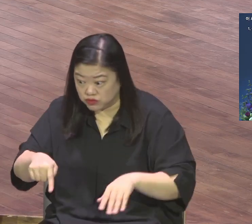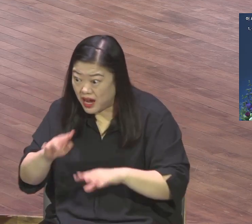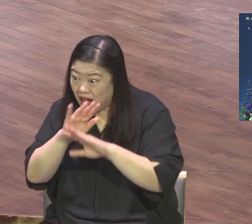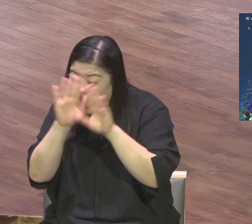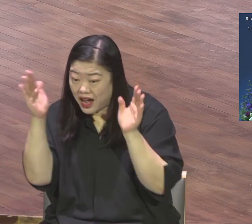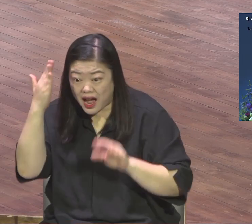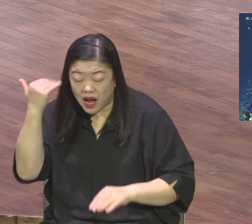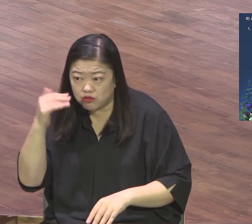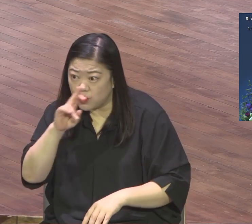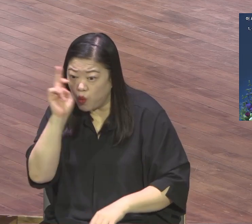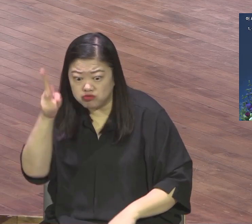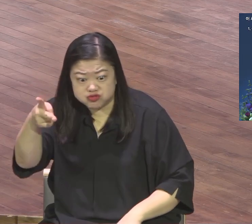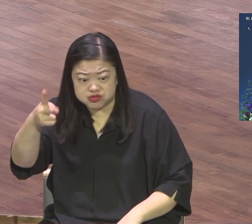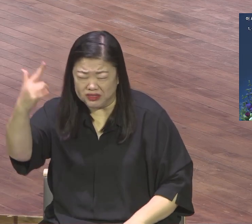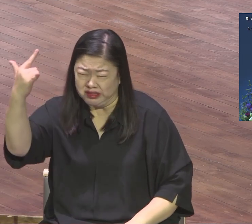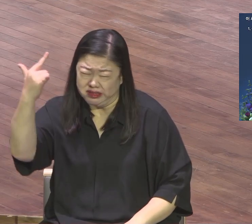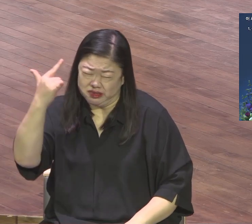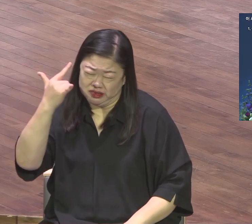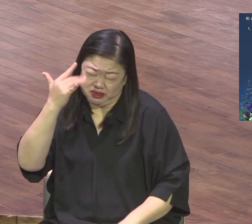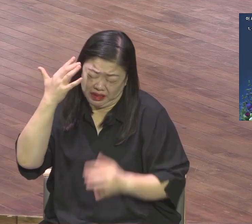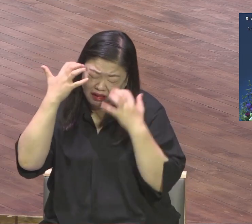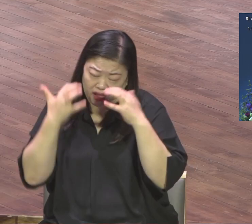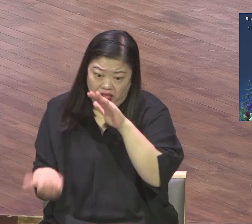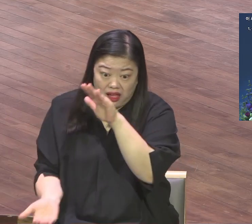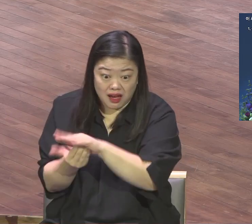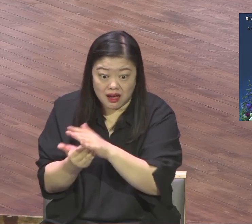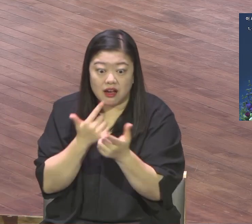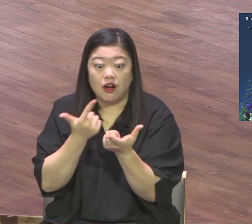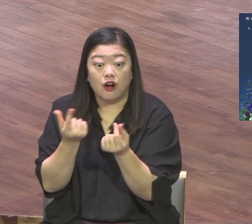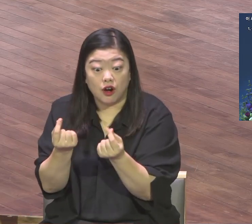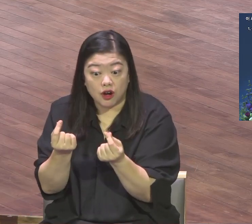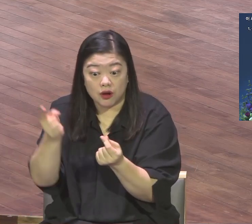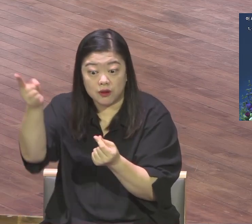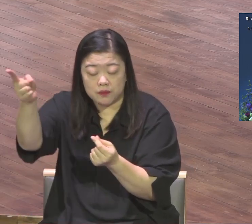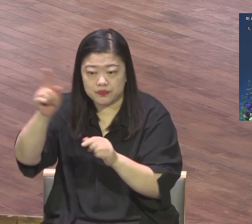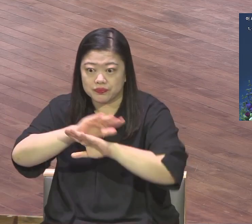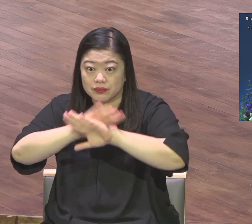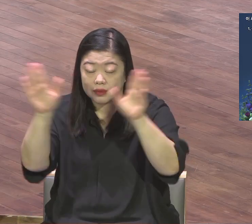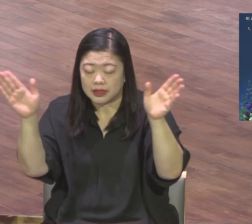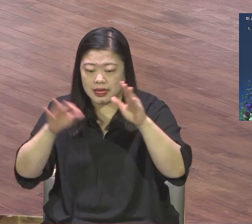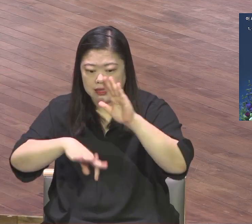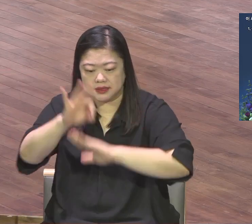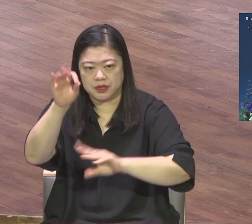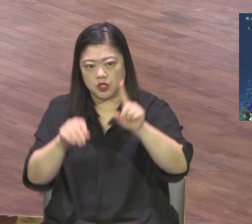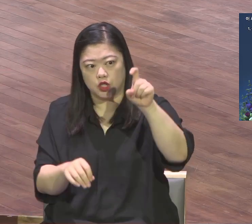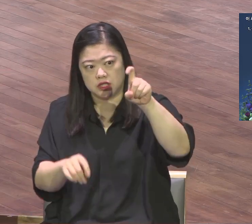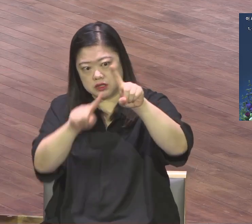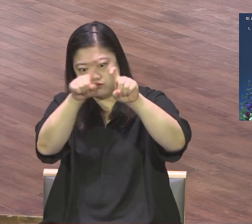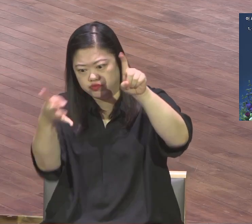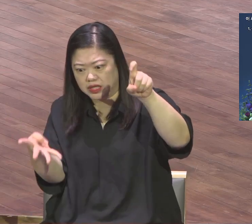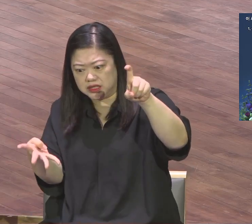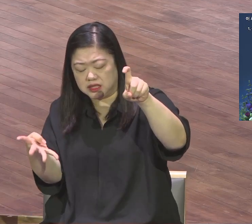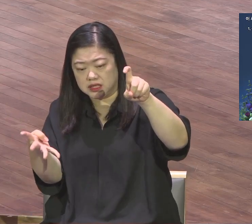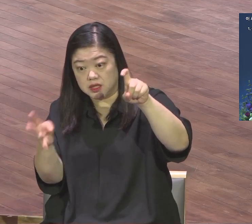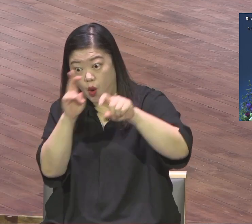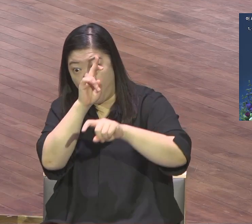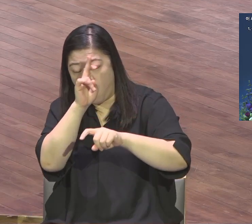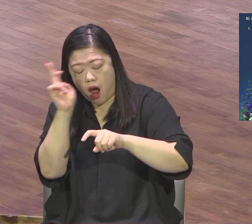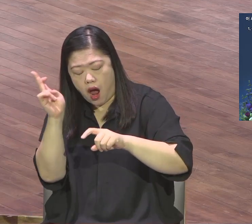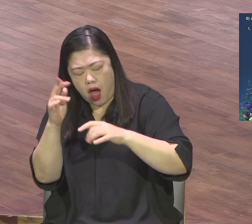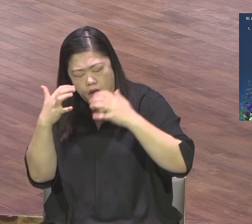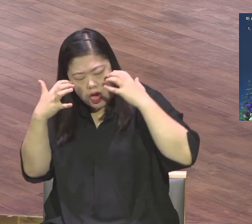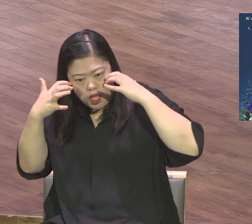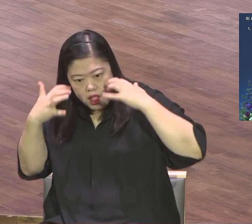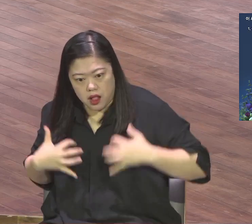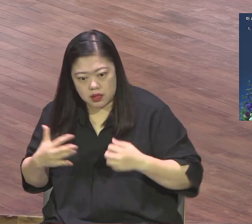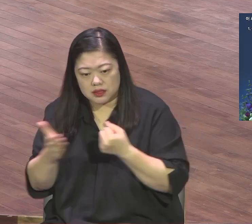말씀 운동 펼쳐나가죠. 정해진 시간에 두란노 서원에만 가면 바울의 메시지를 들을 수 있다 소문이